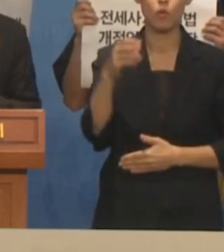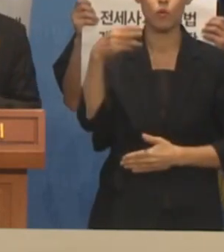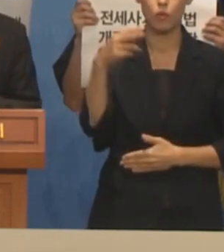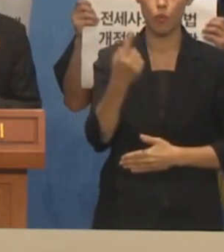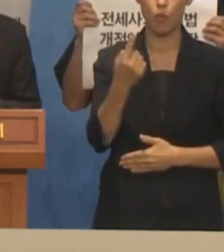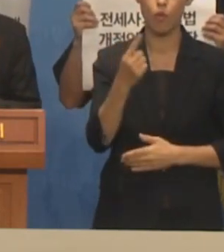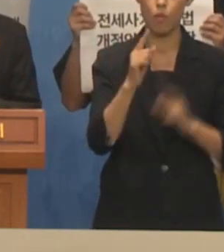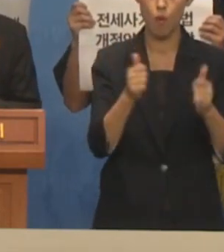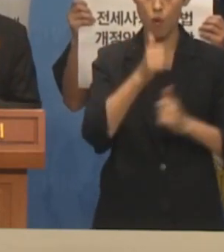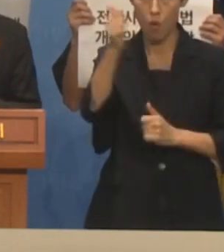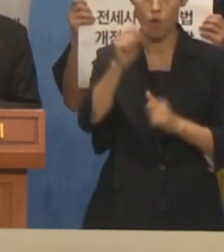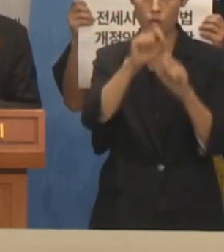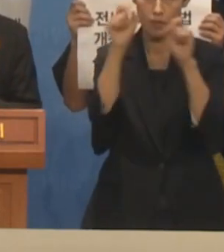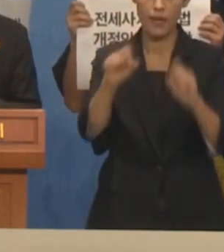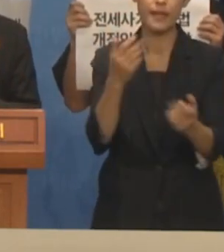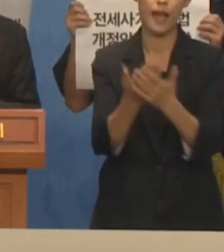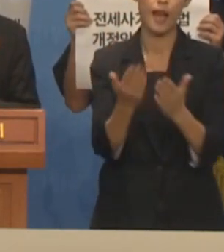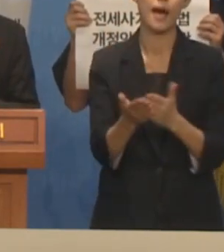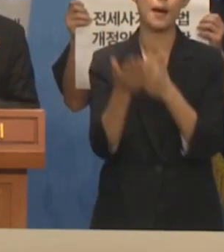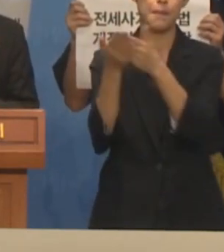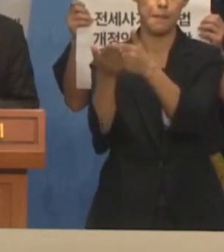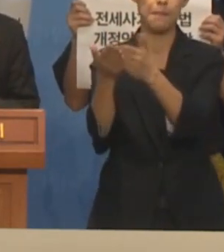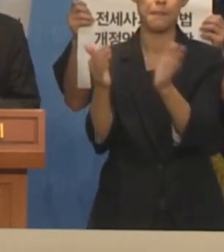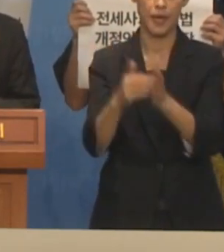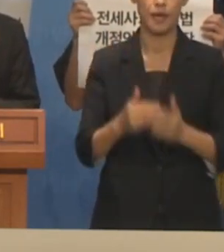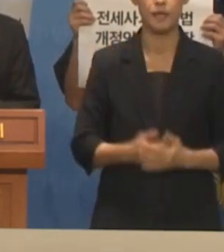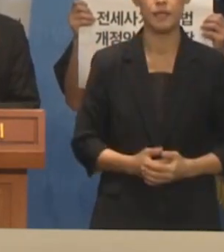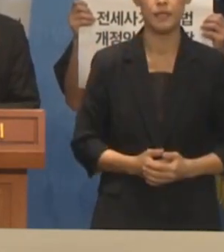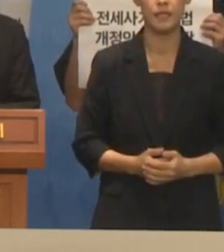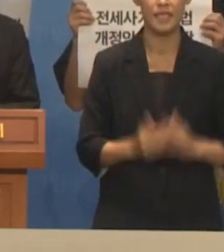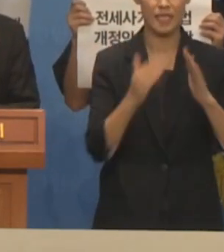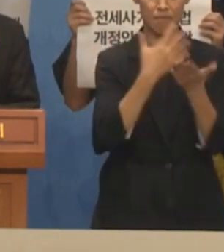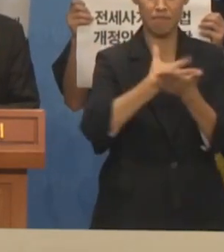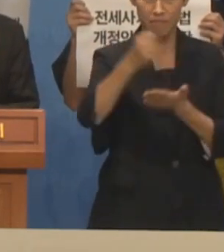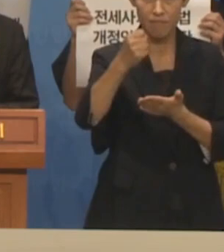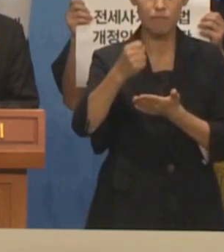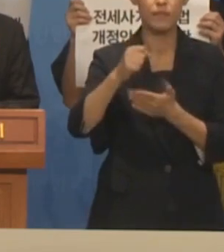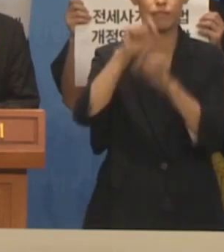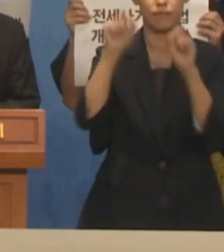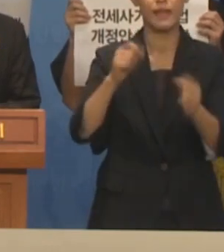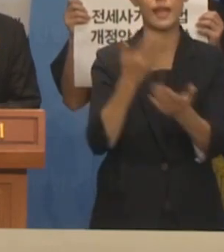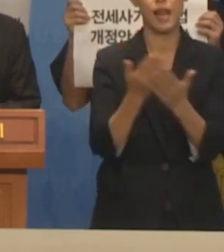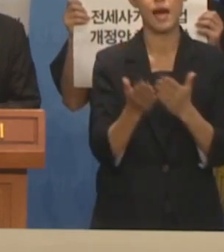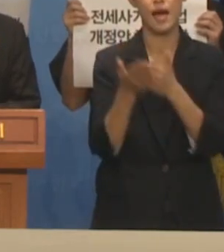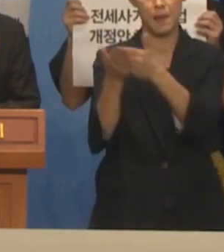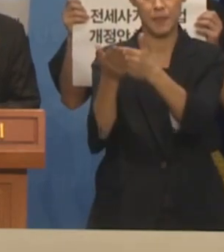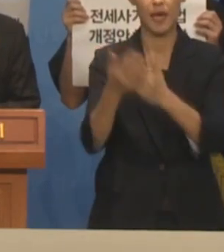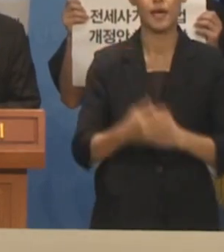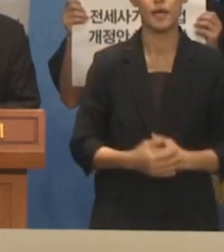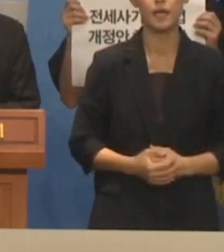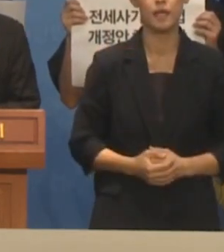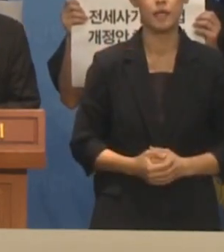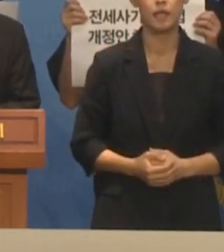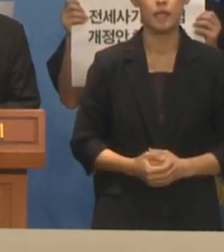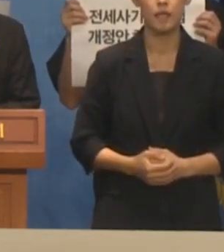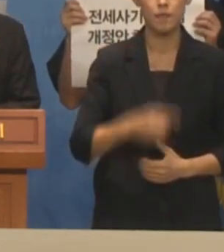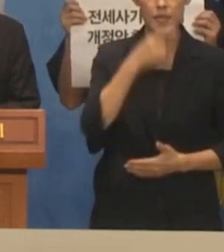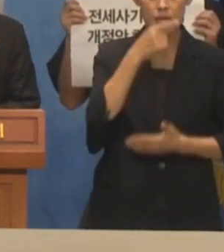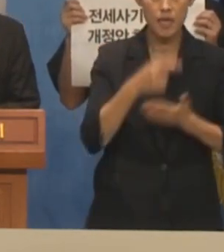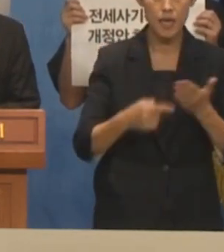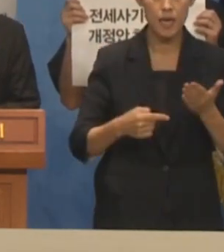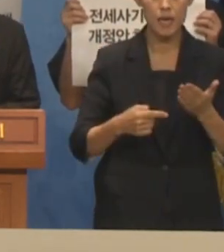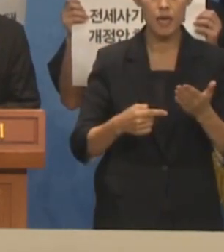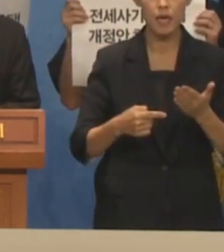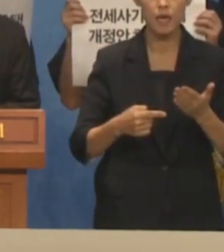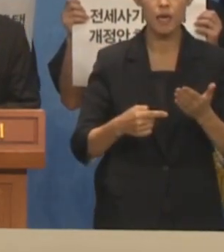했고 그것이 받아들여지기도 했습니다. 이어서 저희들은 지난주에 전세사기 피해로 힘들어하는